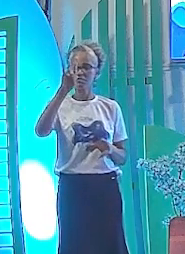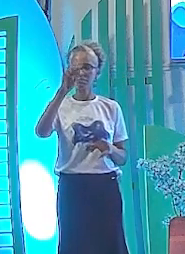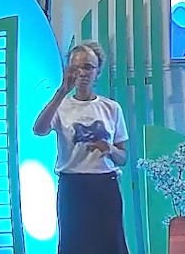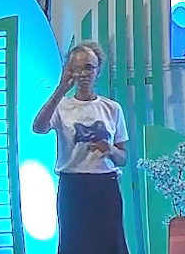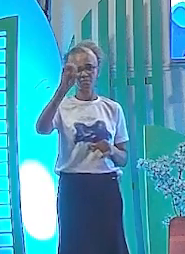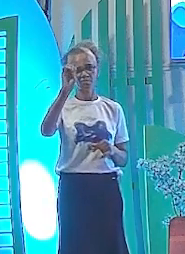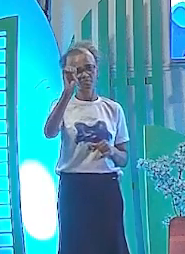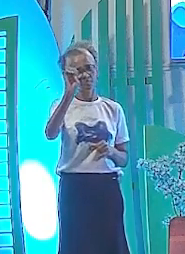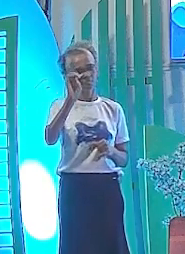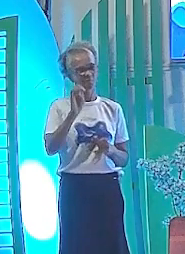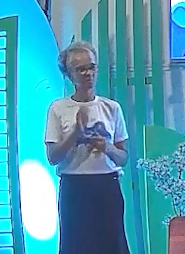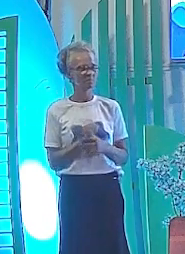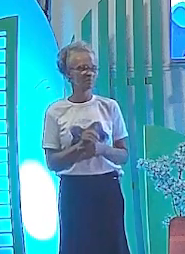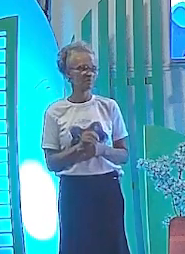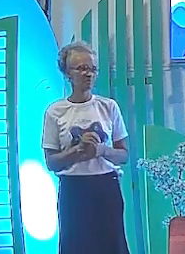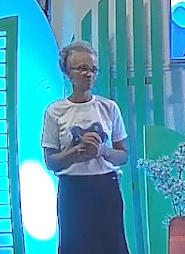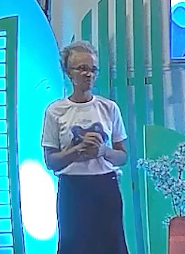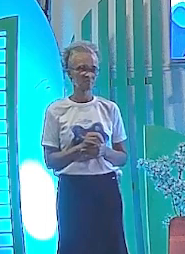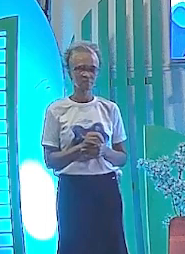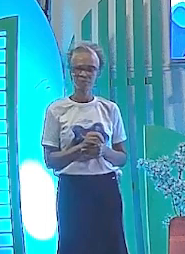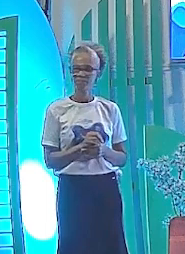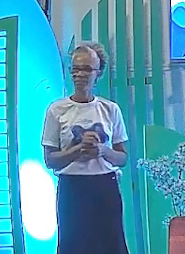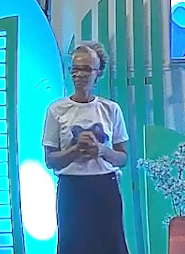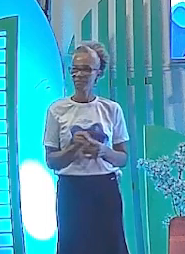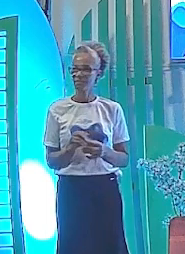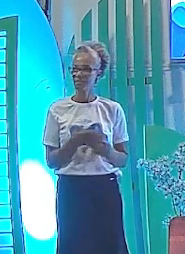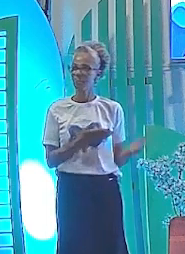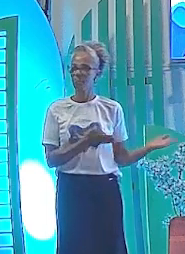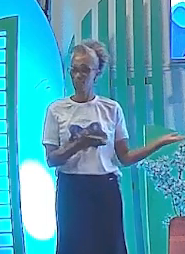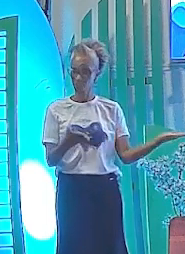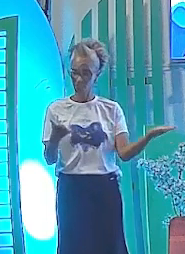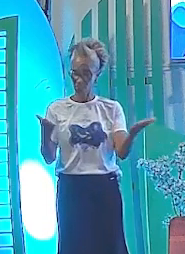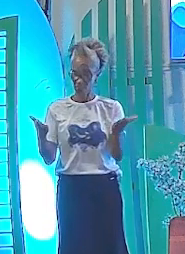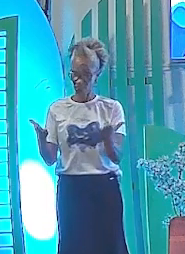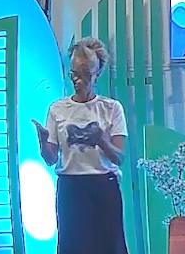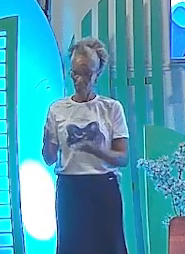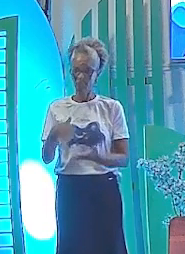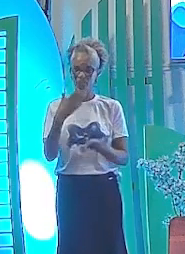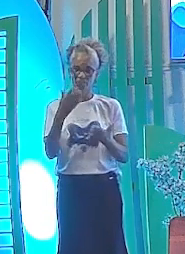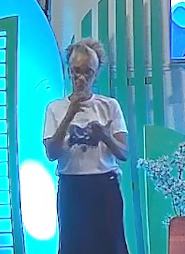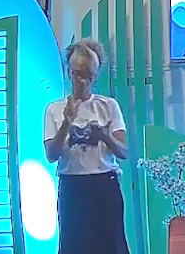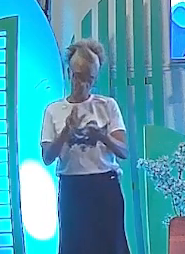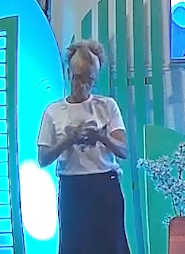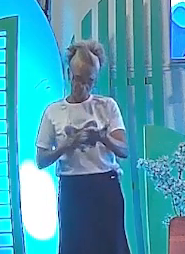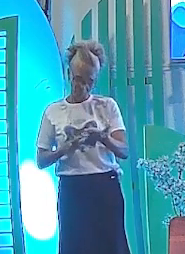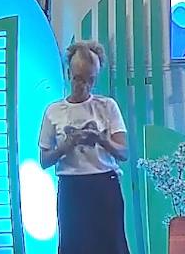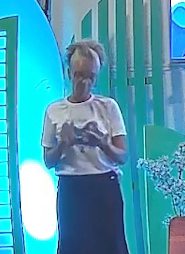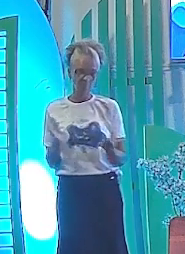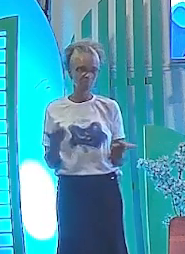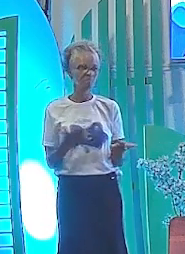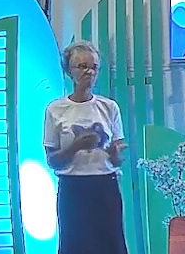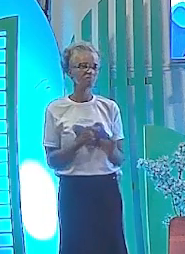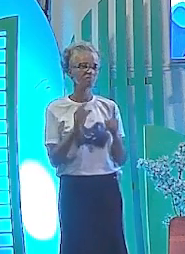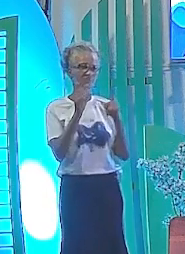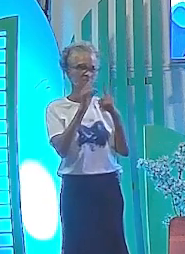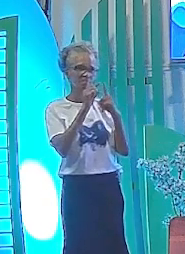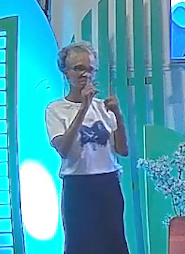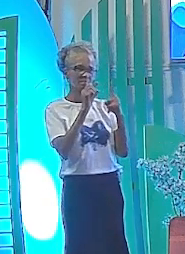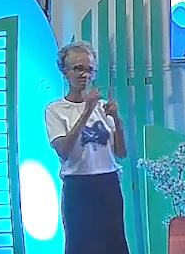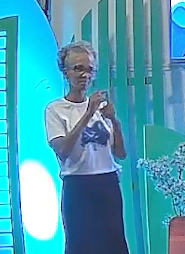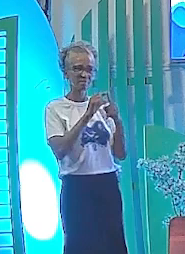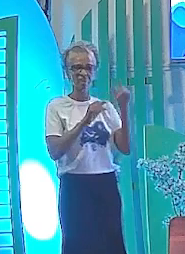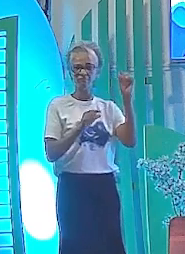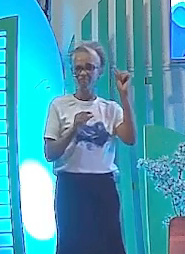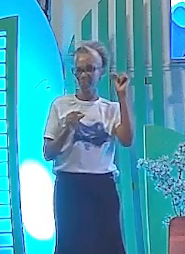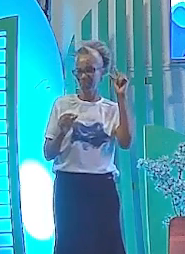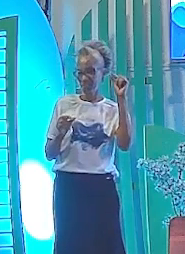a importância desse espaço em que a gente realiza a programação do Canto da Palavra. Esse nome a gente deu em homenagem às